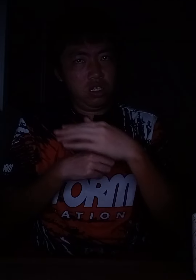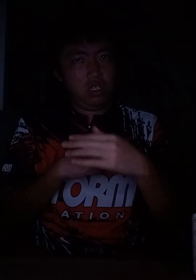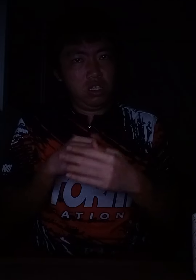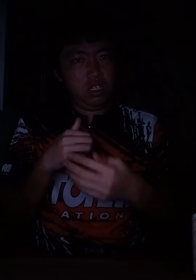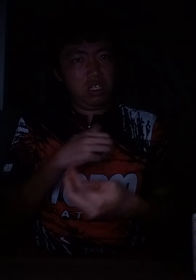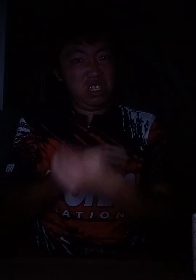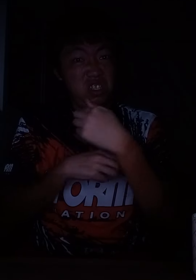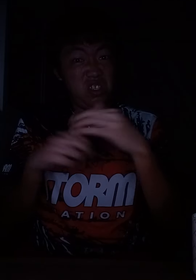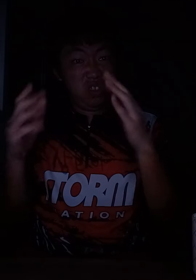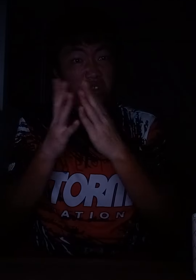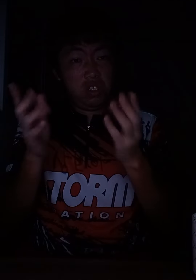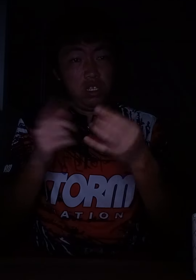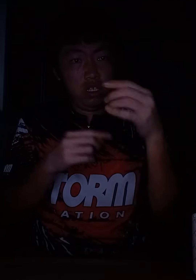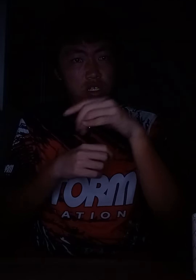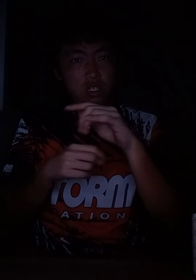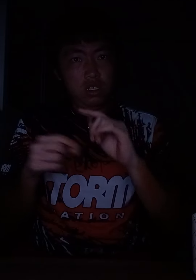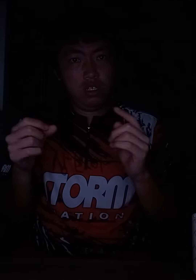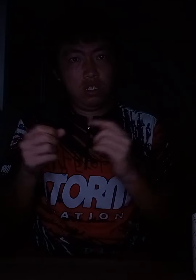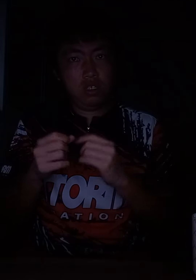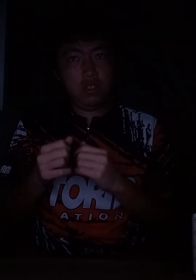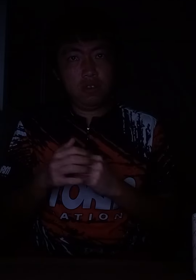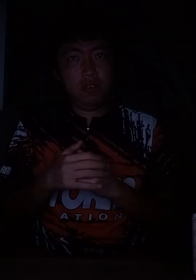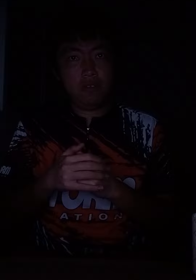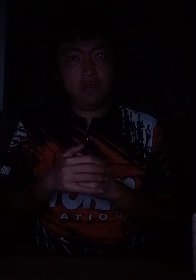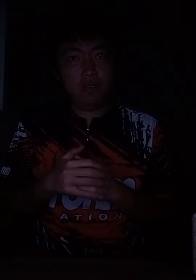있는 지하철 직원으로서 당연히.